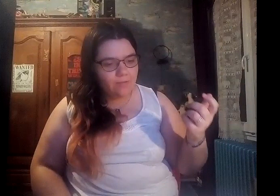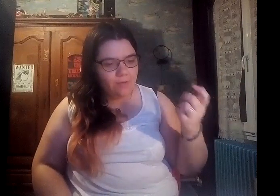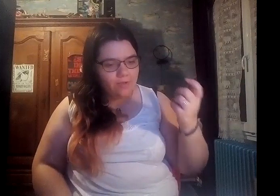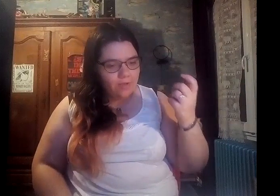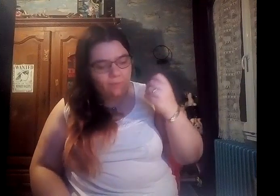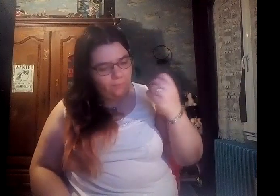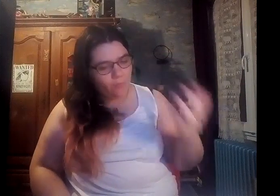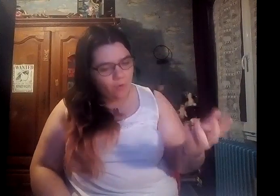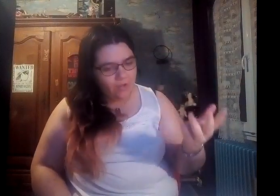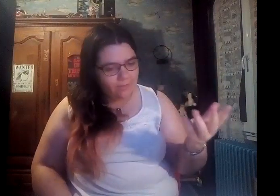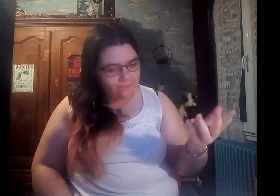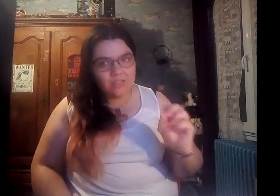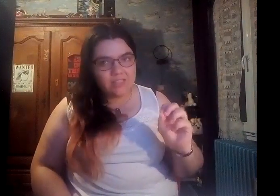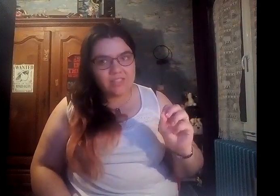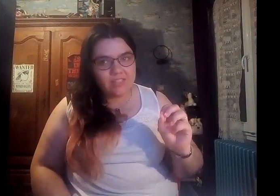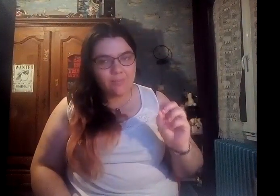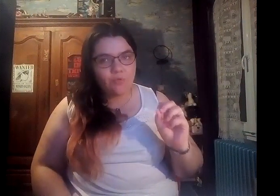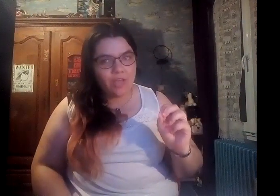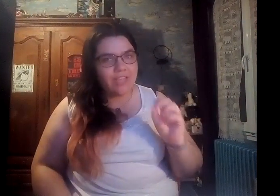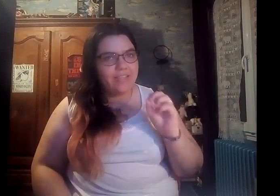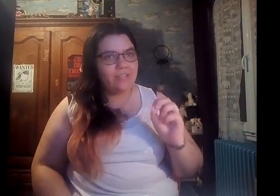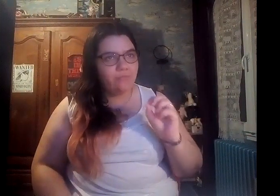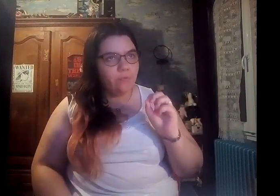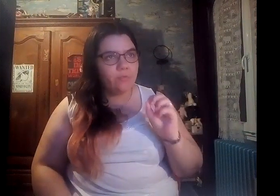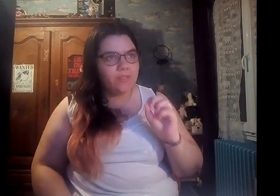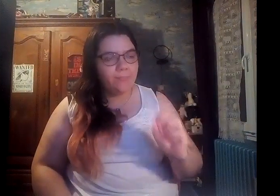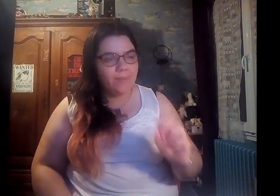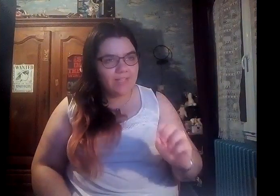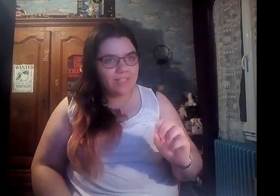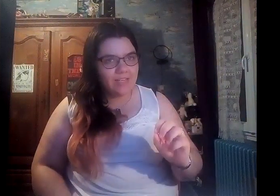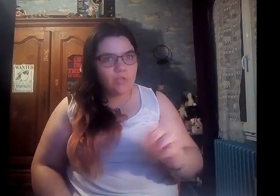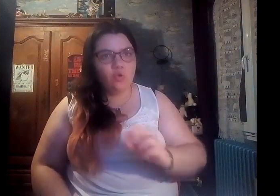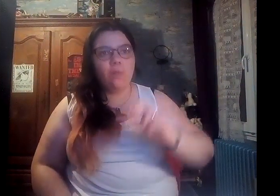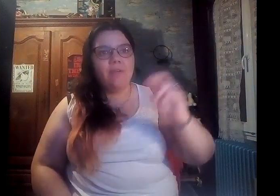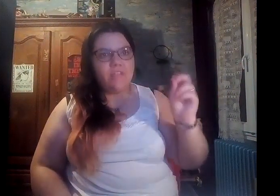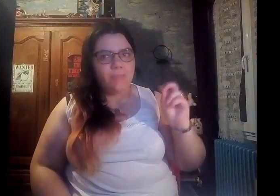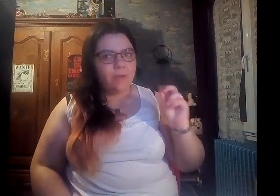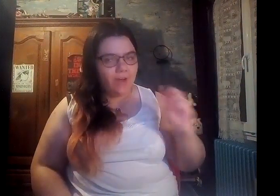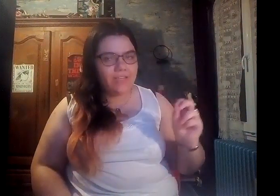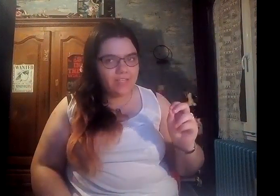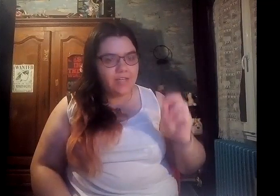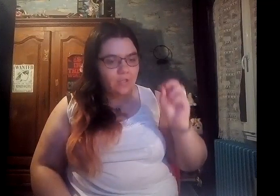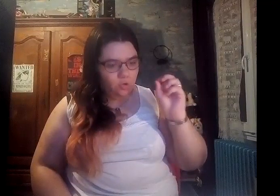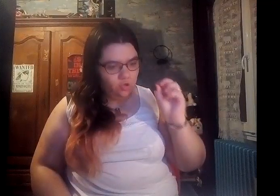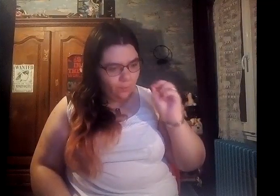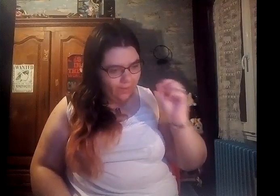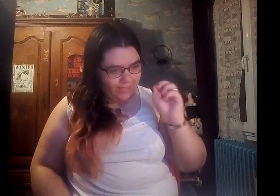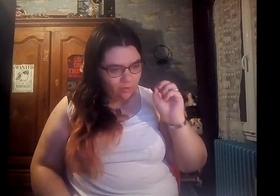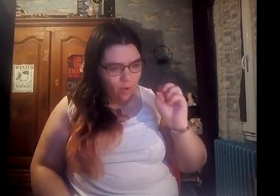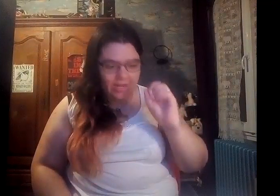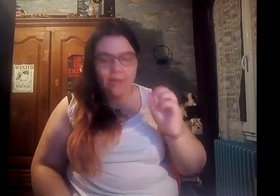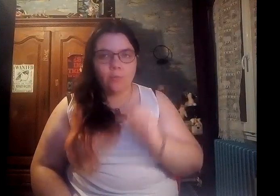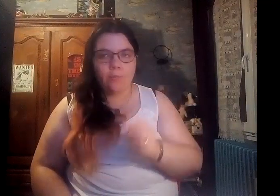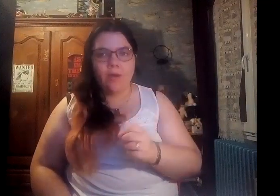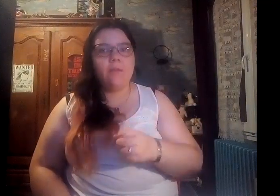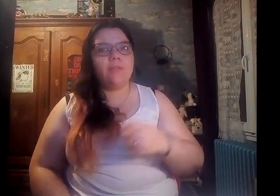pour moi ces bouquins tel from the pizza plex tout comme les faces birkrites ne sont pas canon clairement pas parce